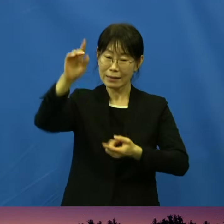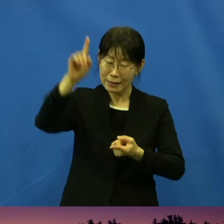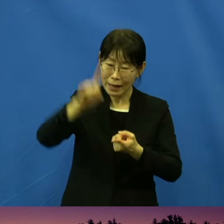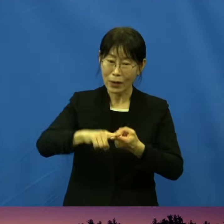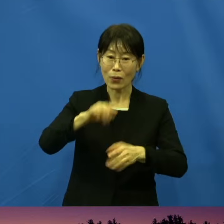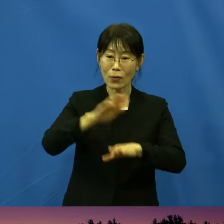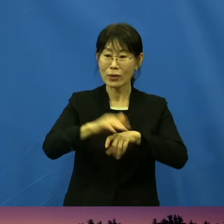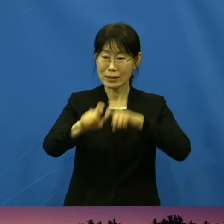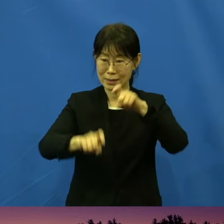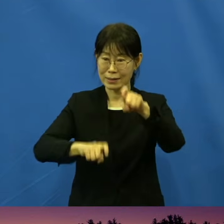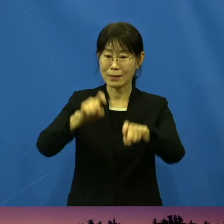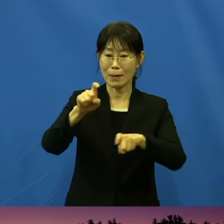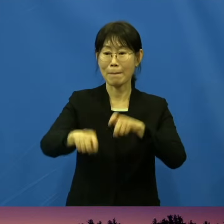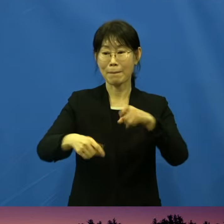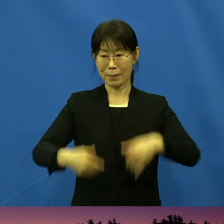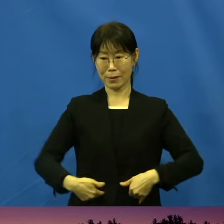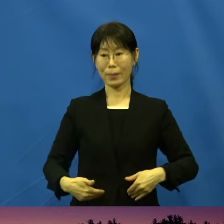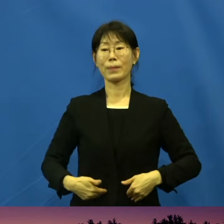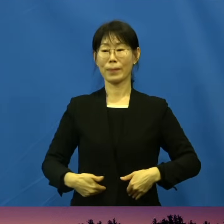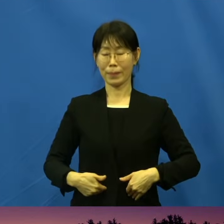돼요.